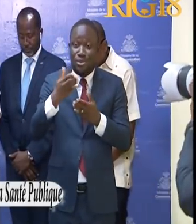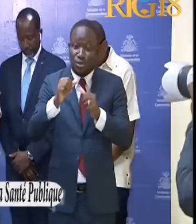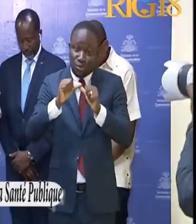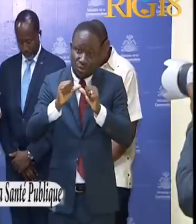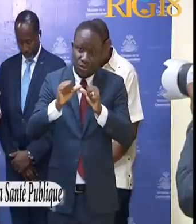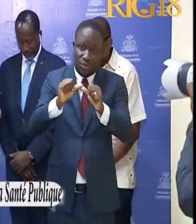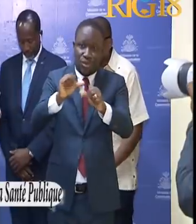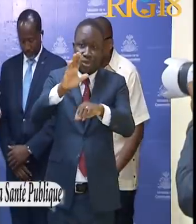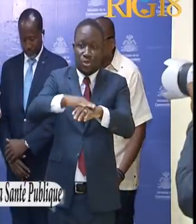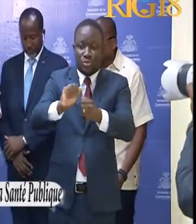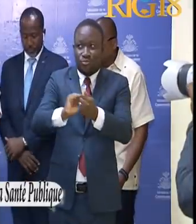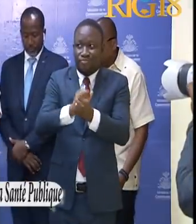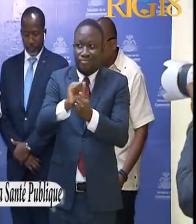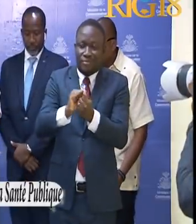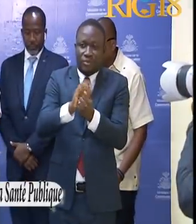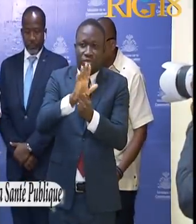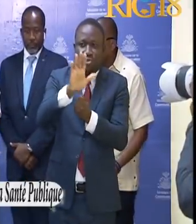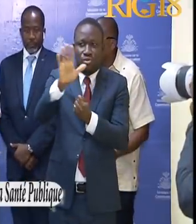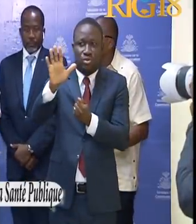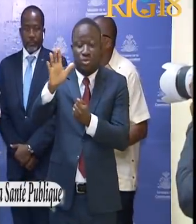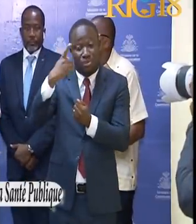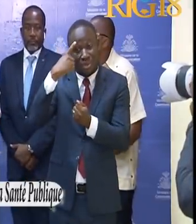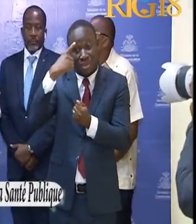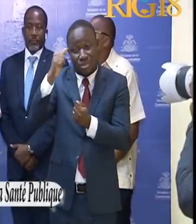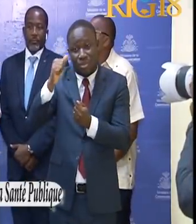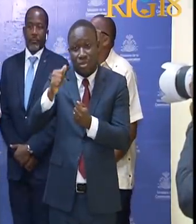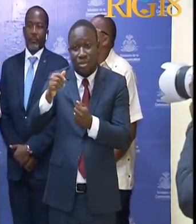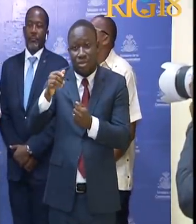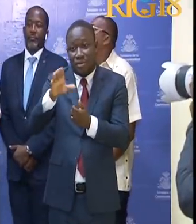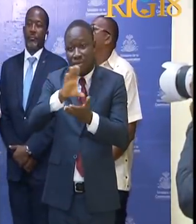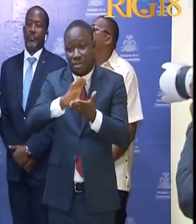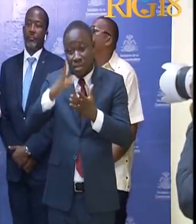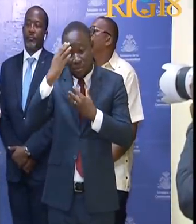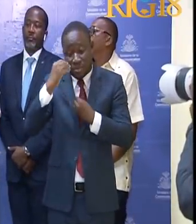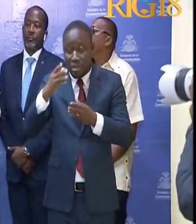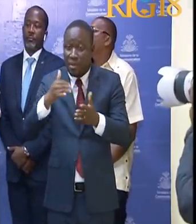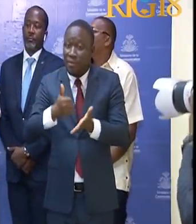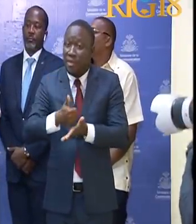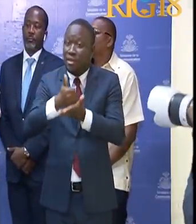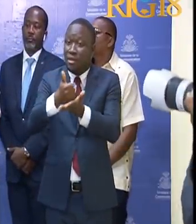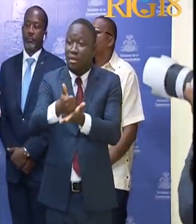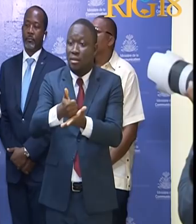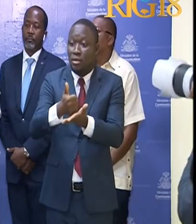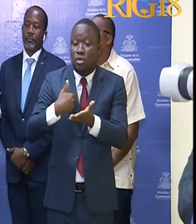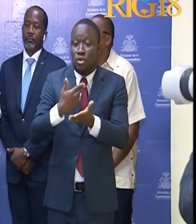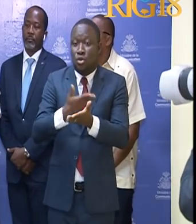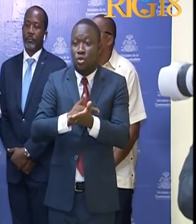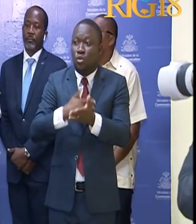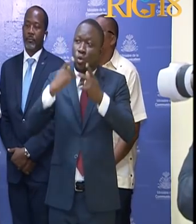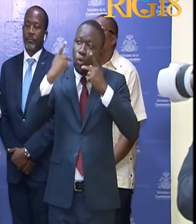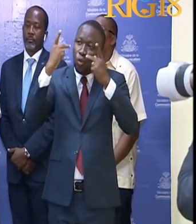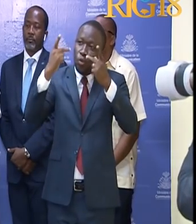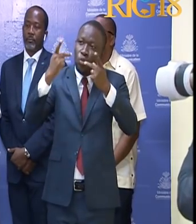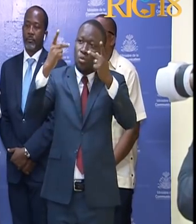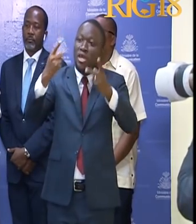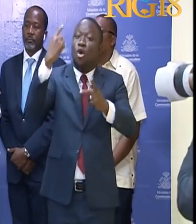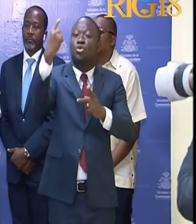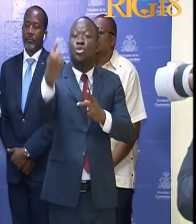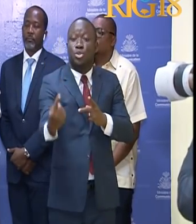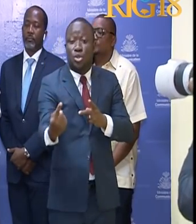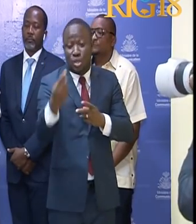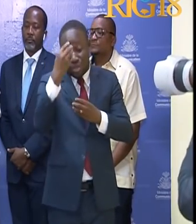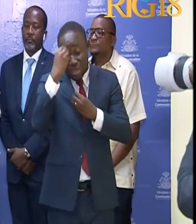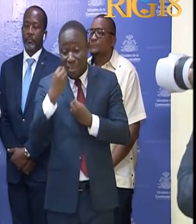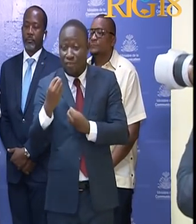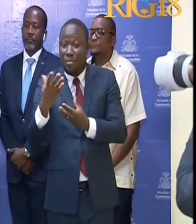ça sur coronavirus parce que centre d'information ça a permettre que nous relayer une seule